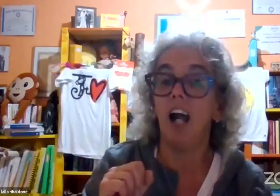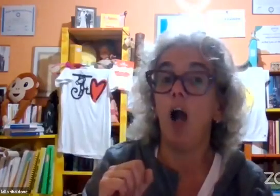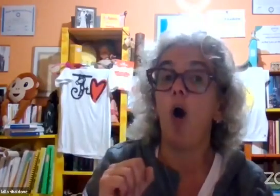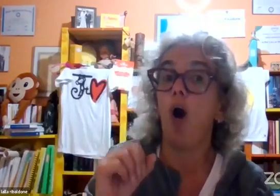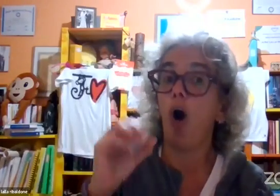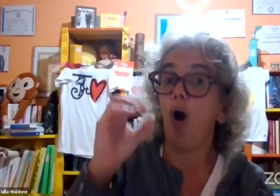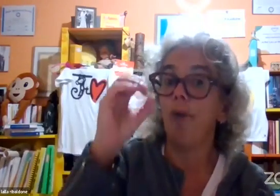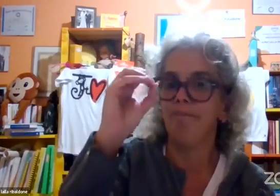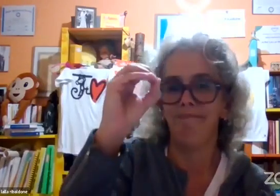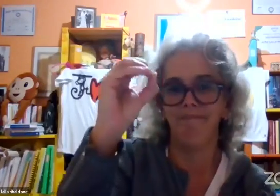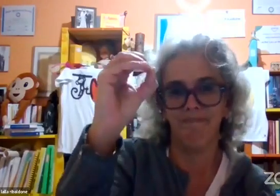Lettera O.